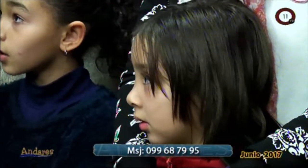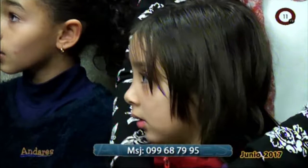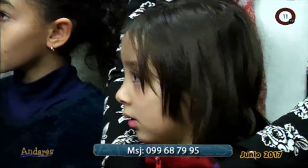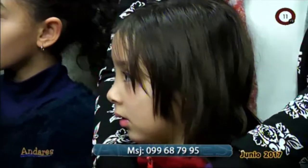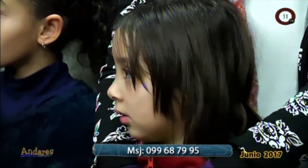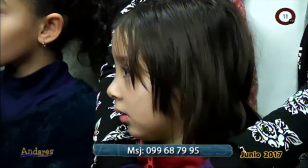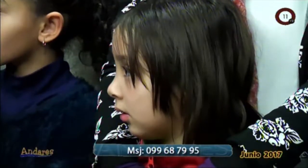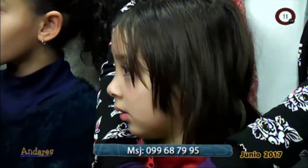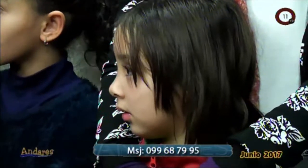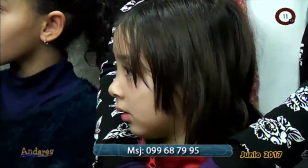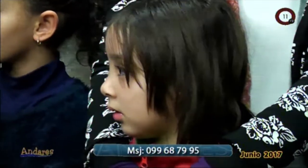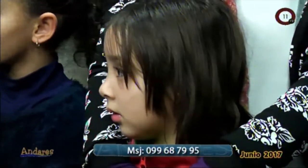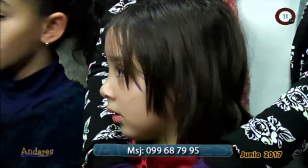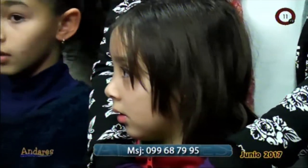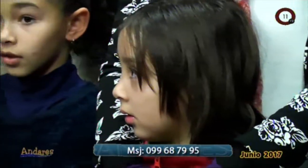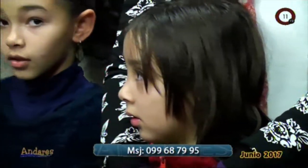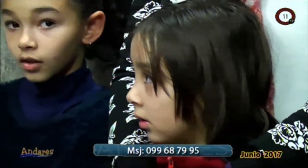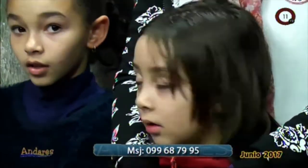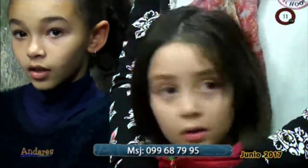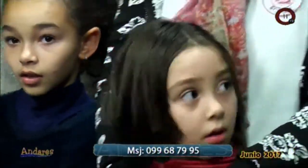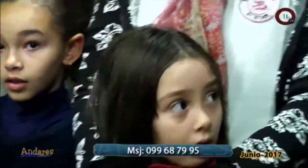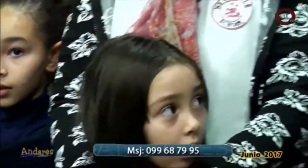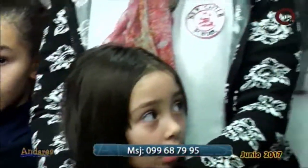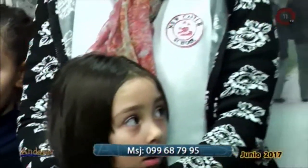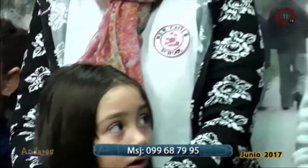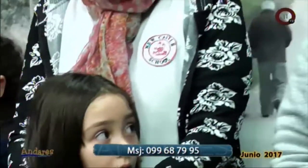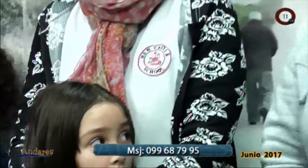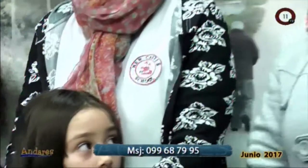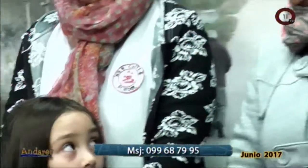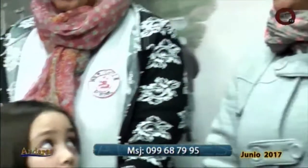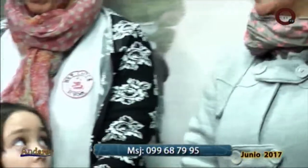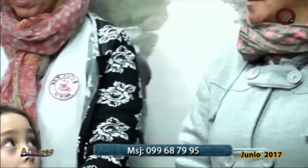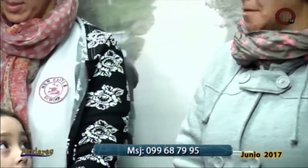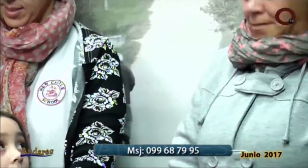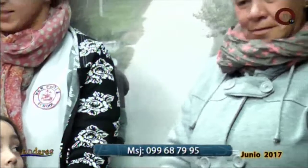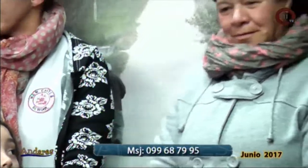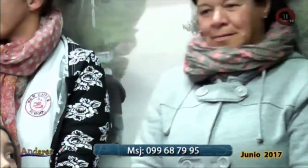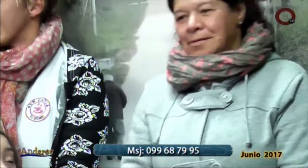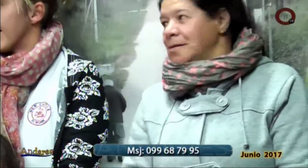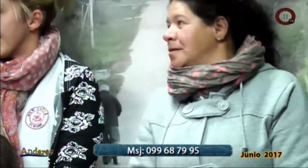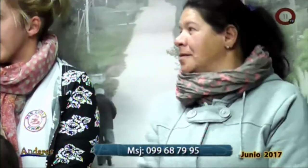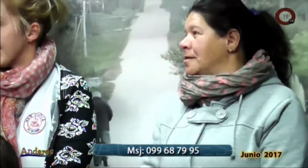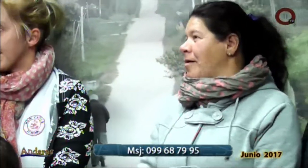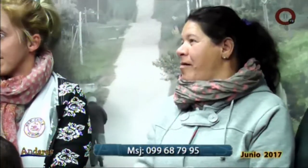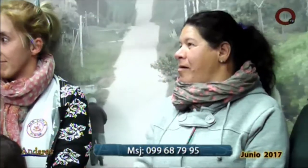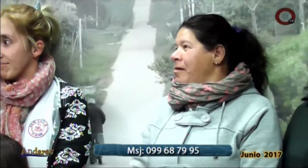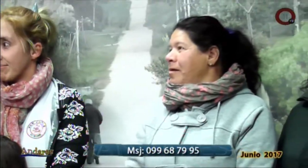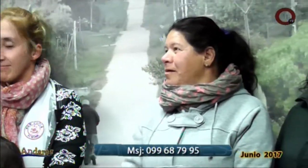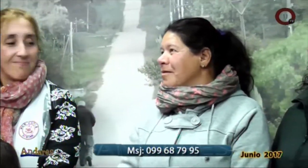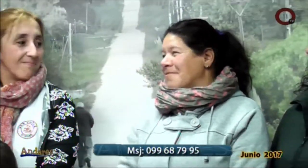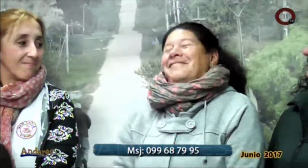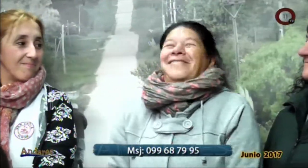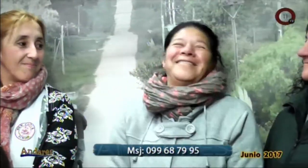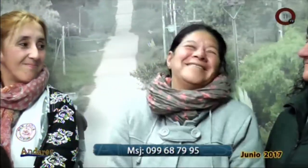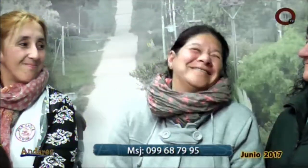después Cecilia Cecilia va a contar una experiencia que tuvo Viste que Cecilia es media... Compulsiva